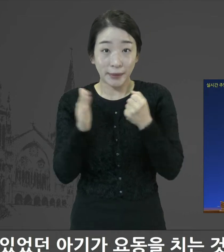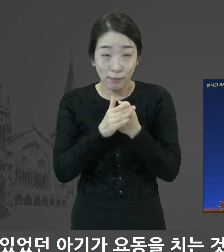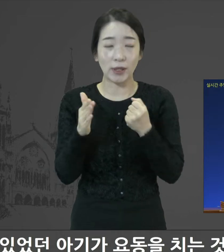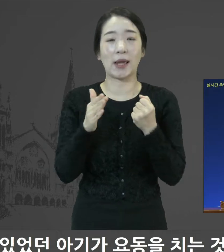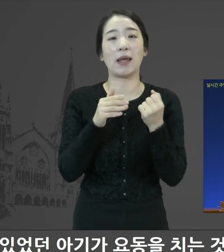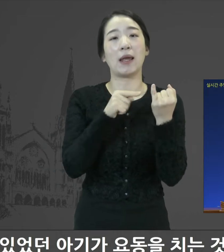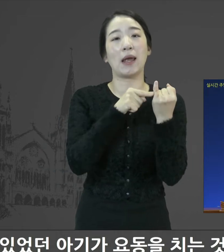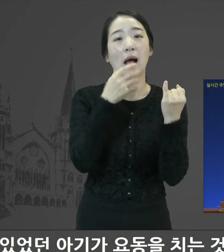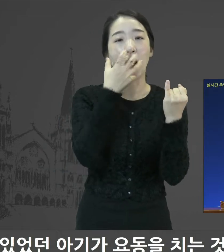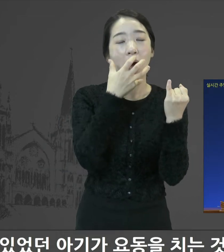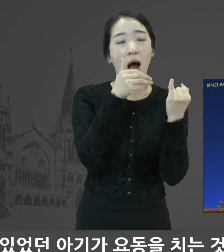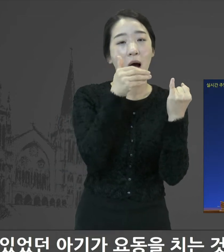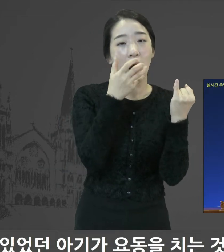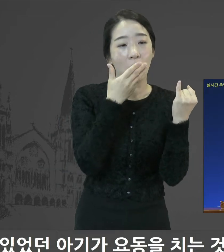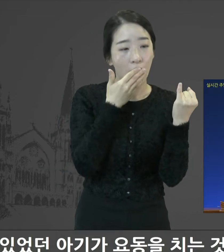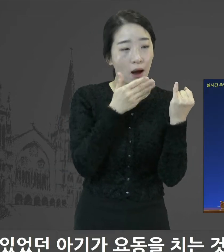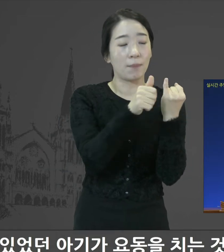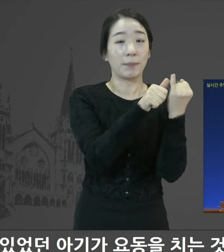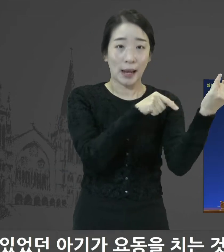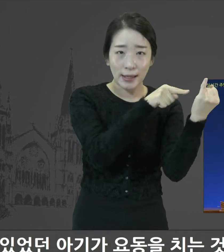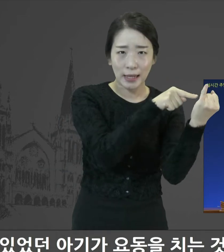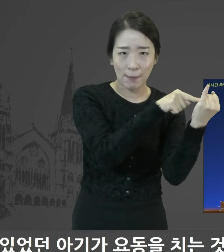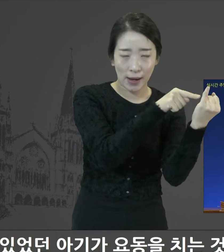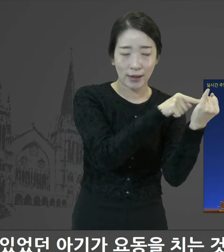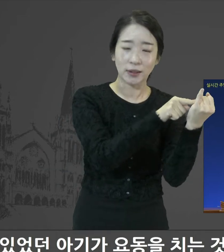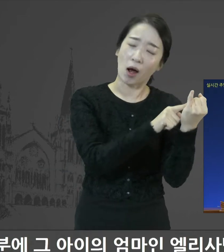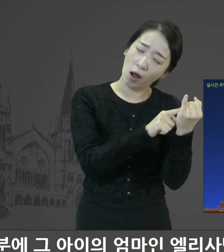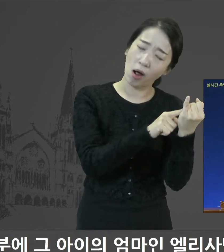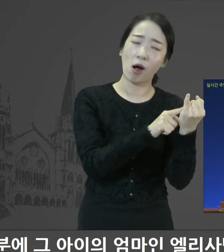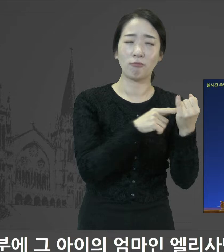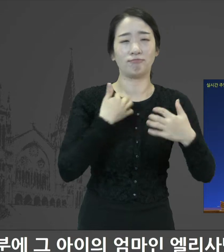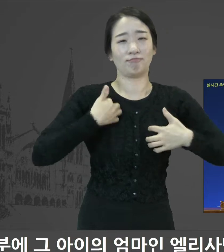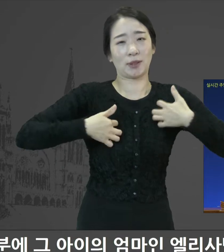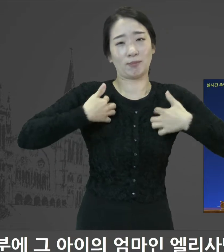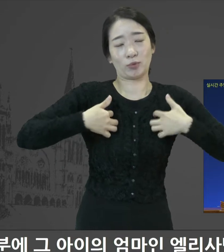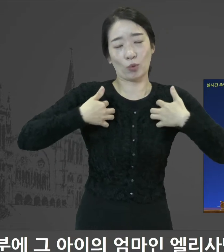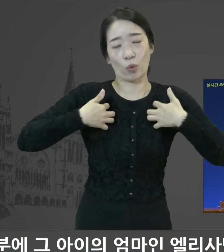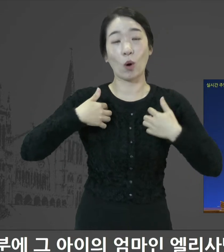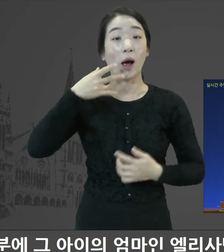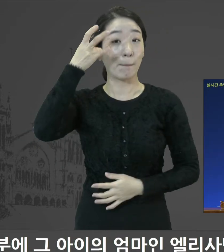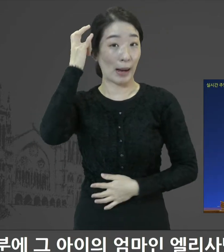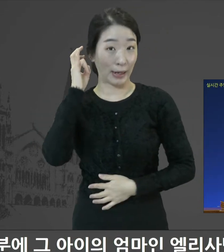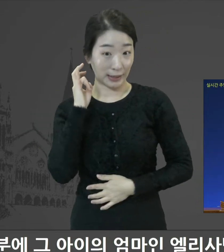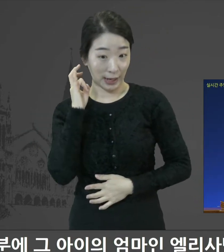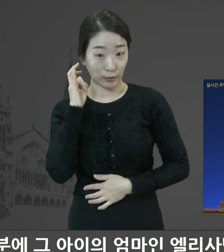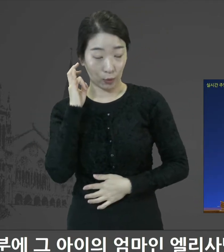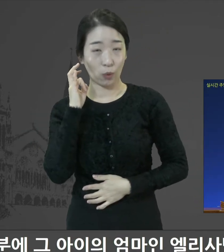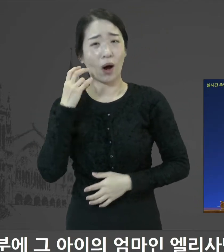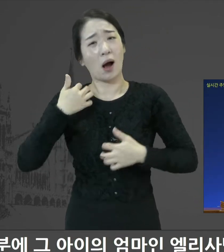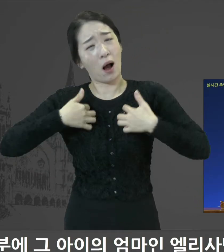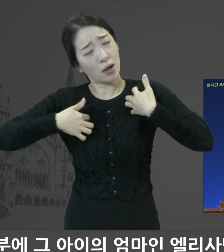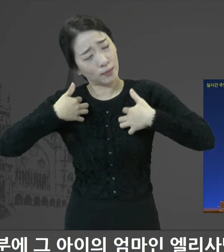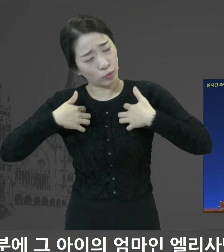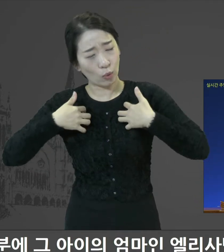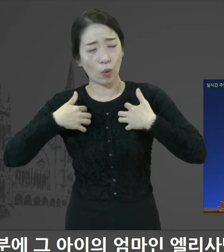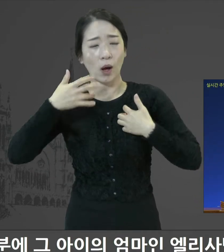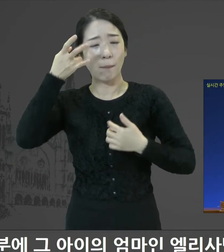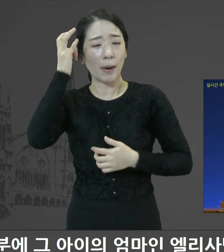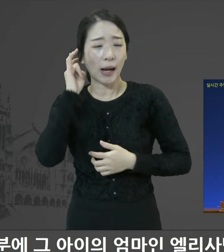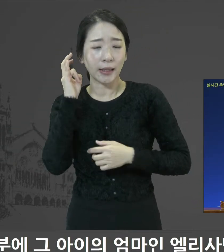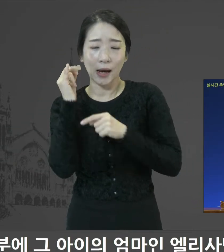받고, 그 엘리사벳이 찬양함으로 마리아가 은혜를 받고, 마리아 속에 있었던 우리 예수님이